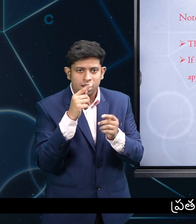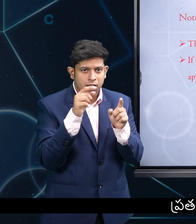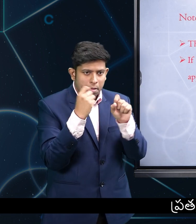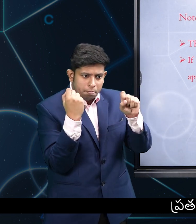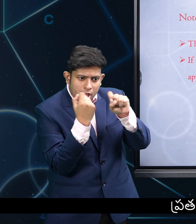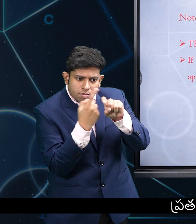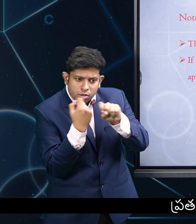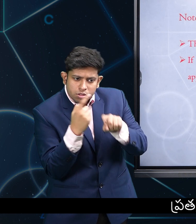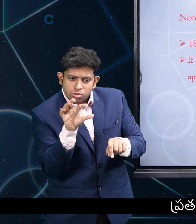ఎంపిక.